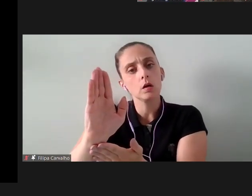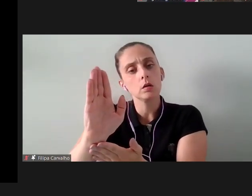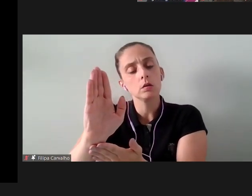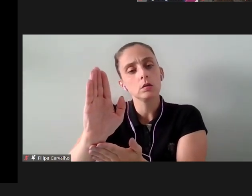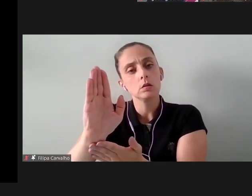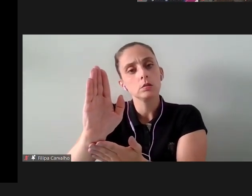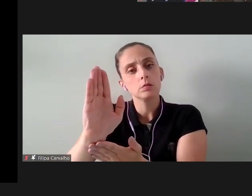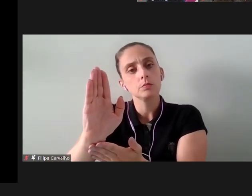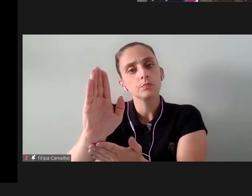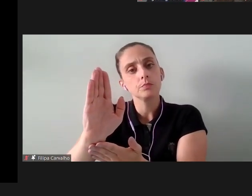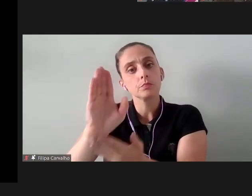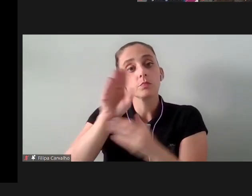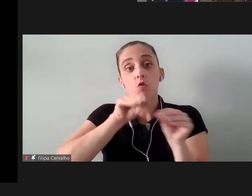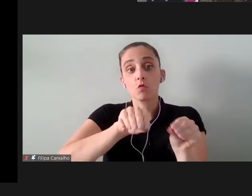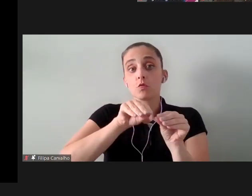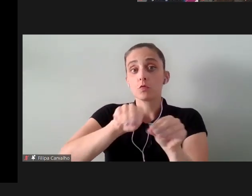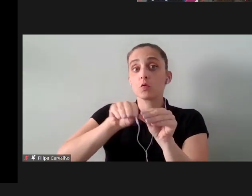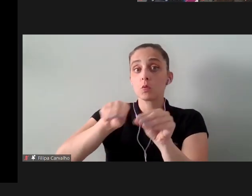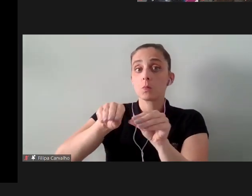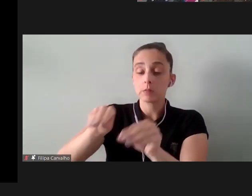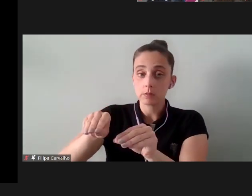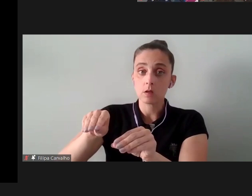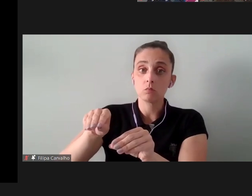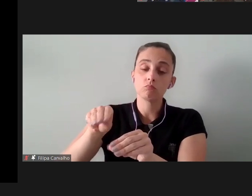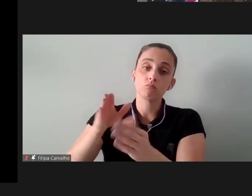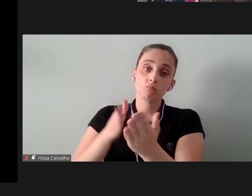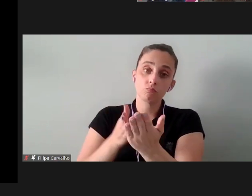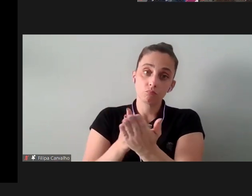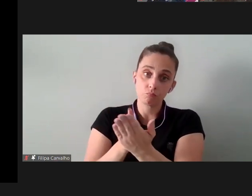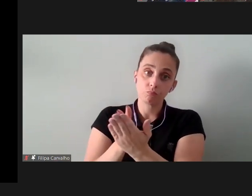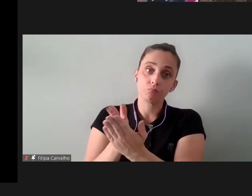posso dizer, através de formação contínua,